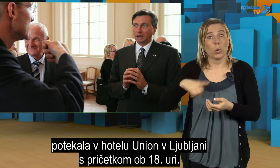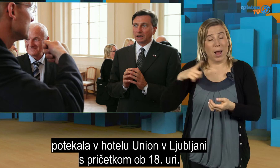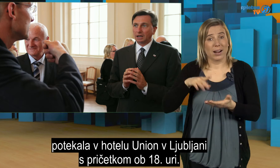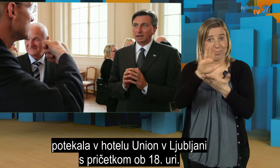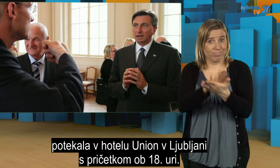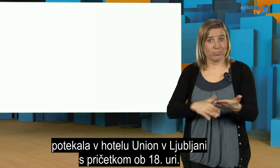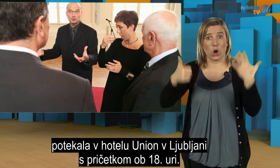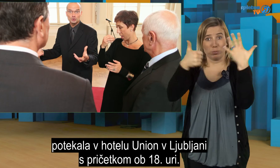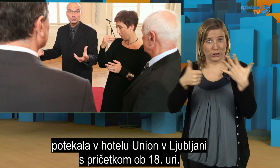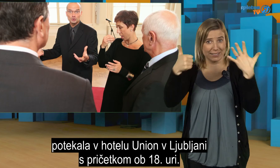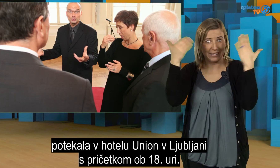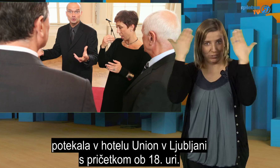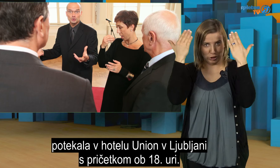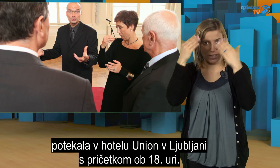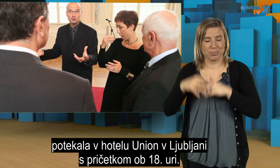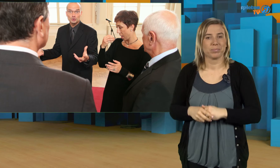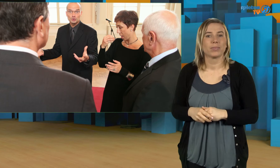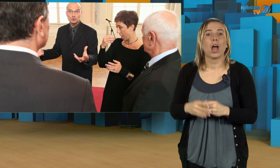18. uri.